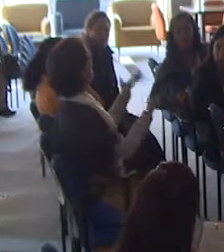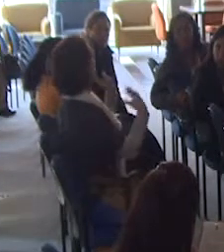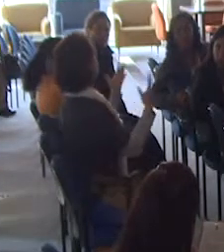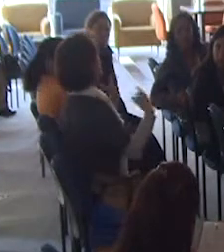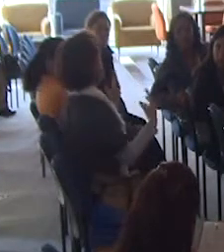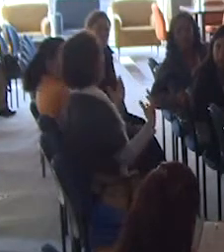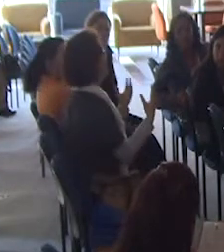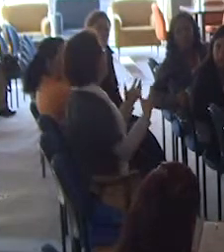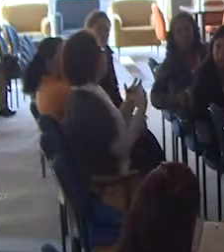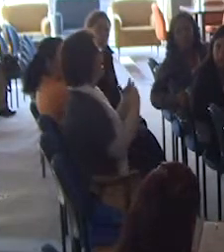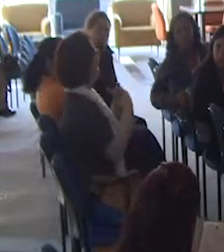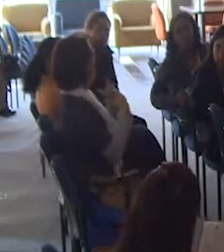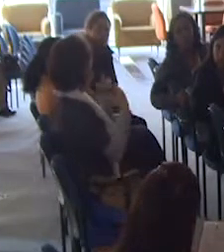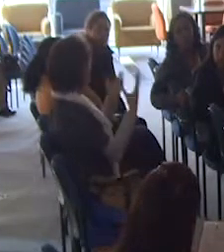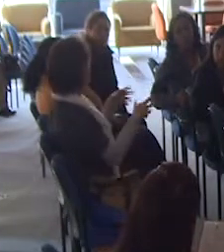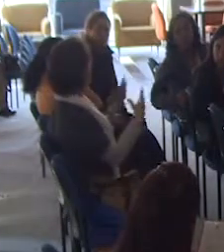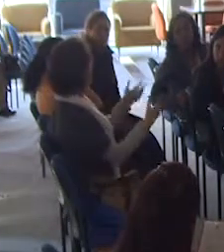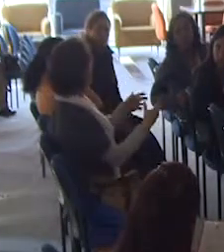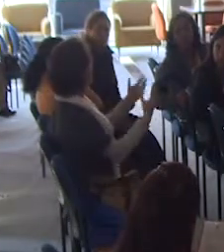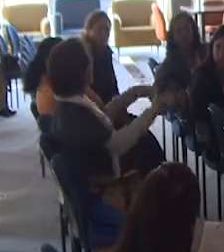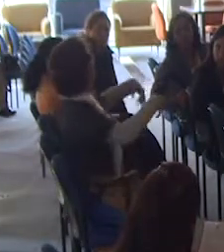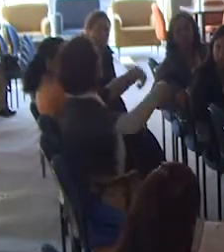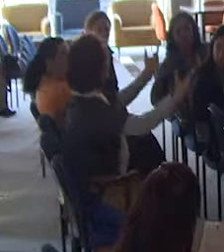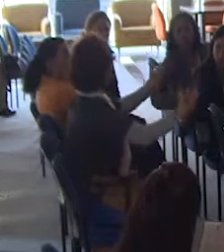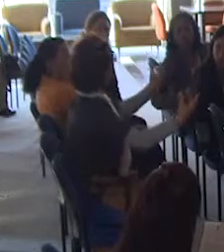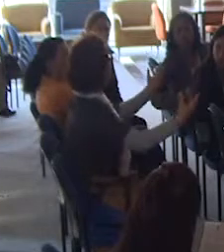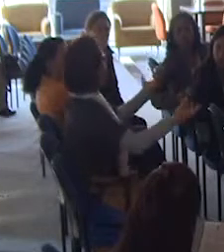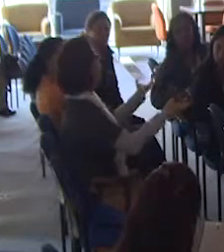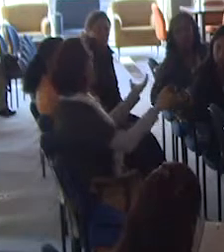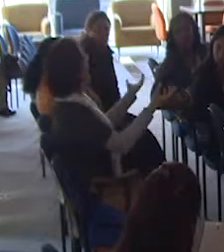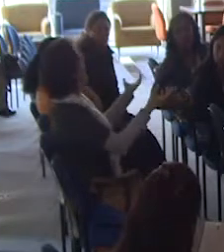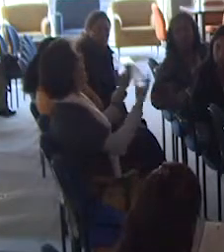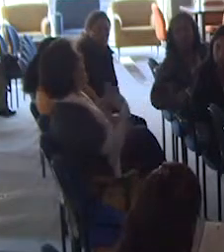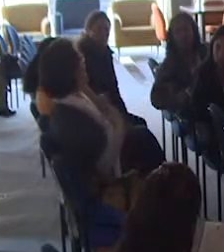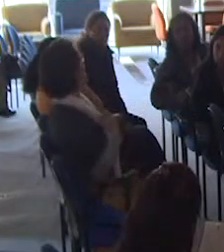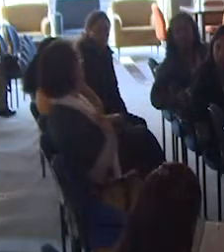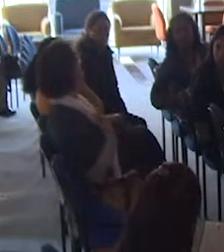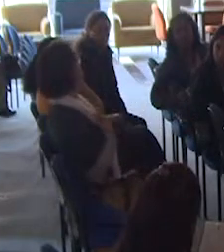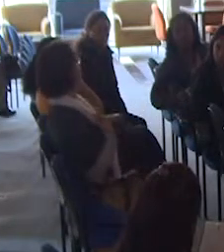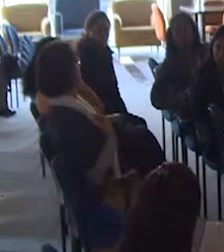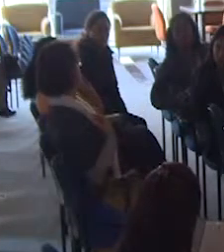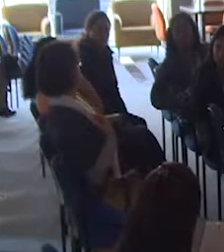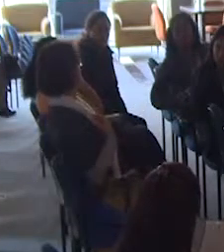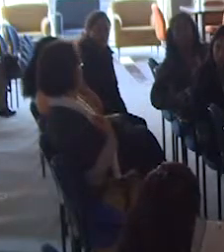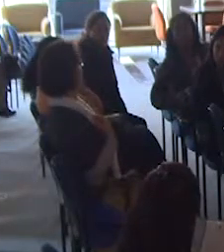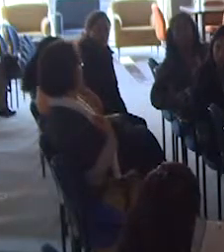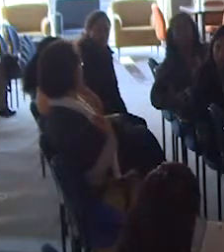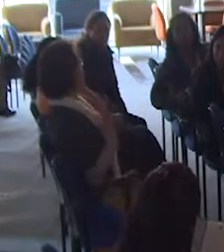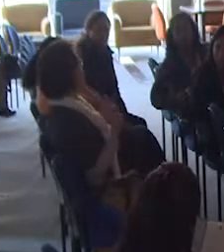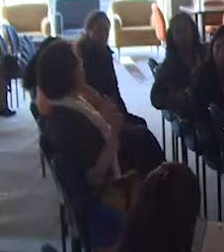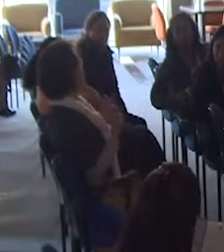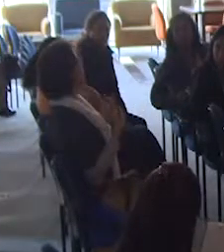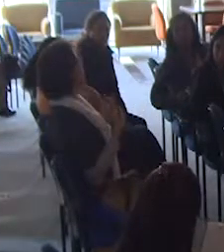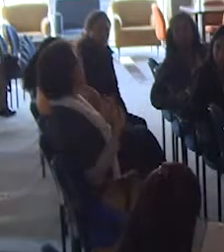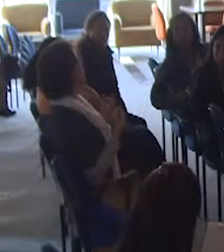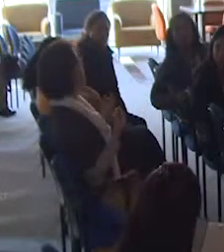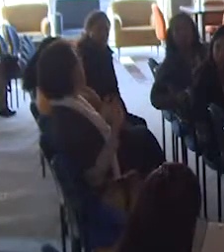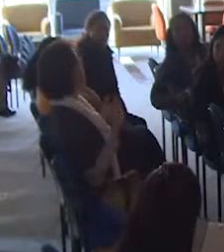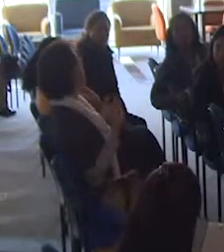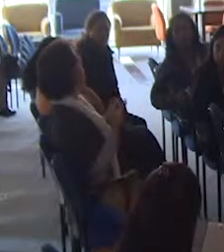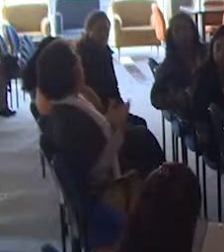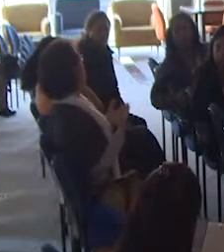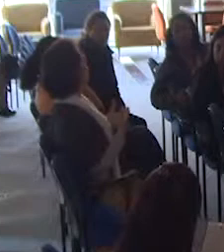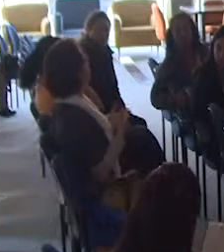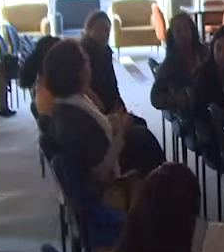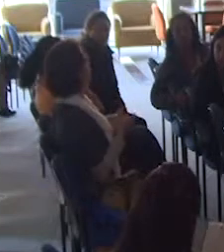quisieran es que ellos se comunicaran, o sea, que el ejercicio y la tarea la hicieran ellos, para el papá hacer el menor esfuerzo posible.